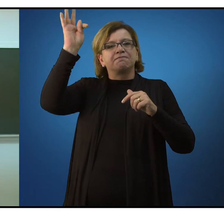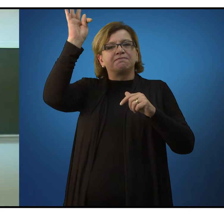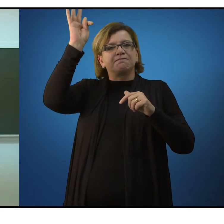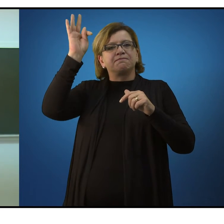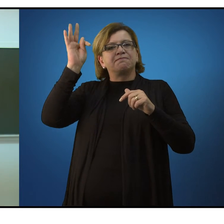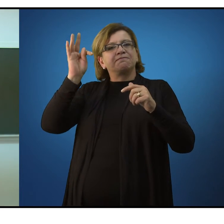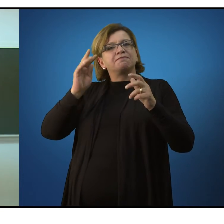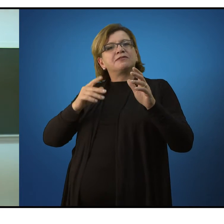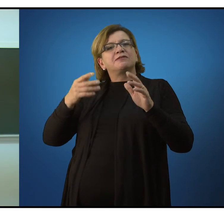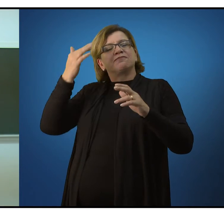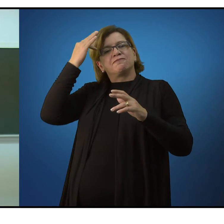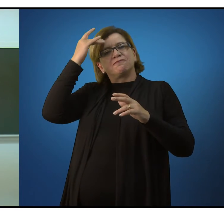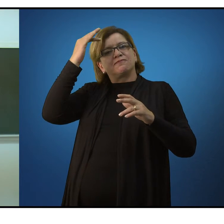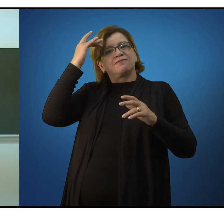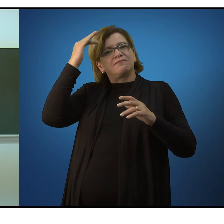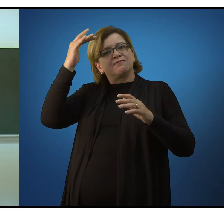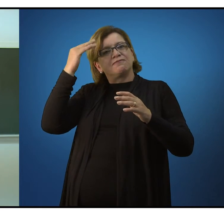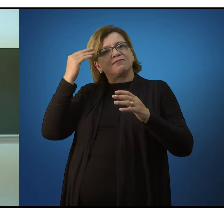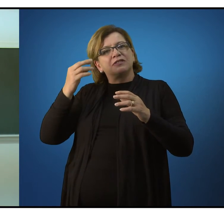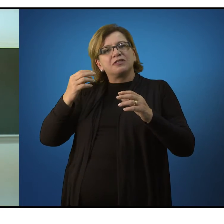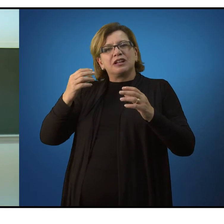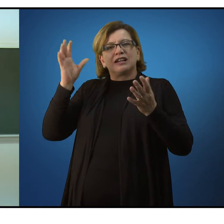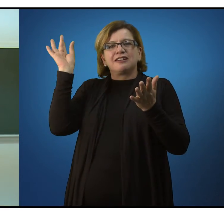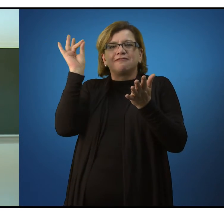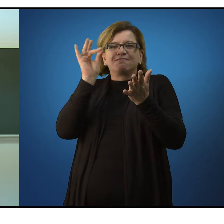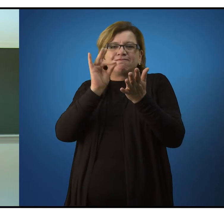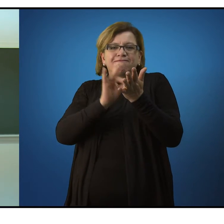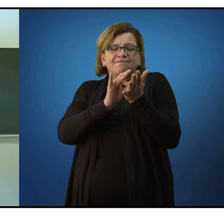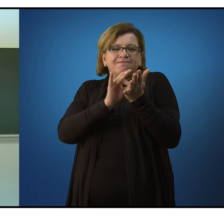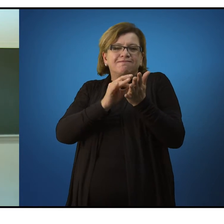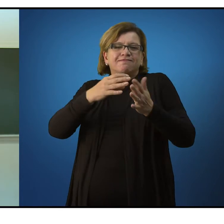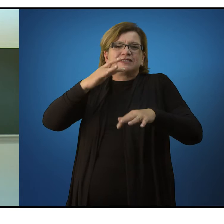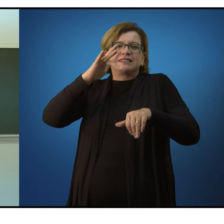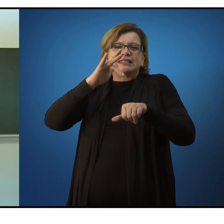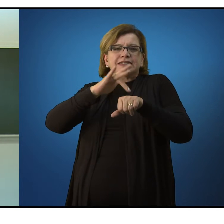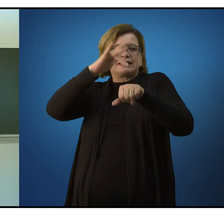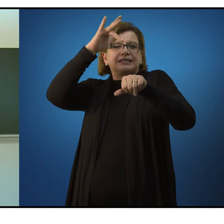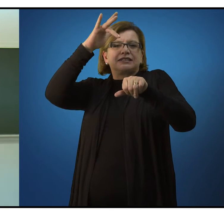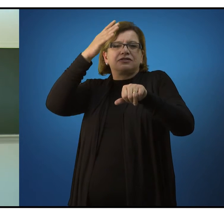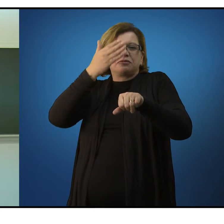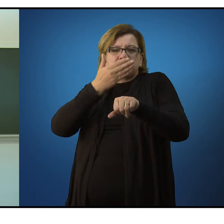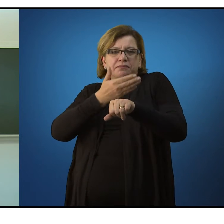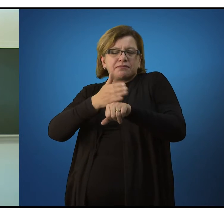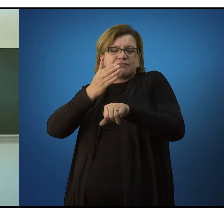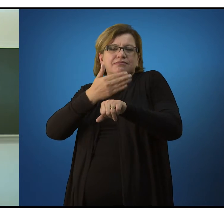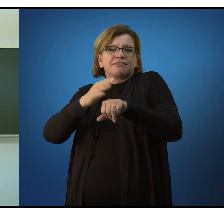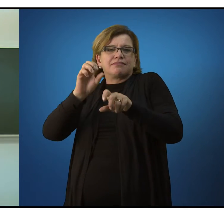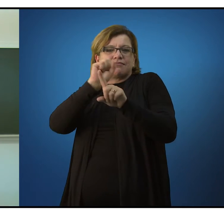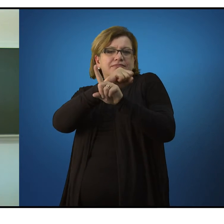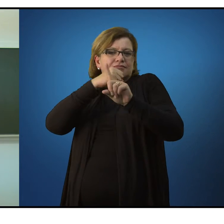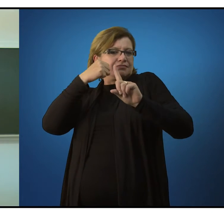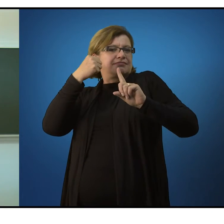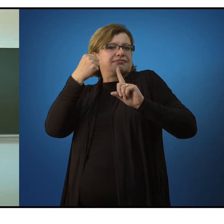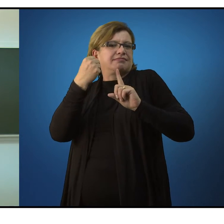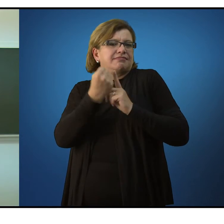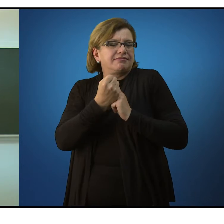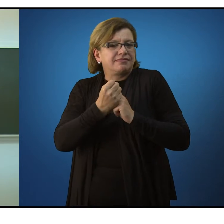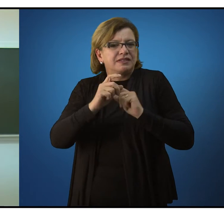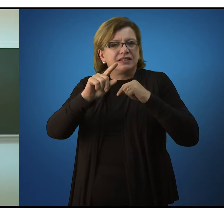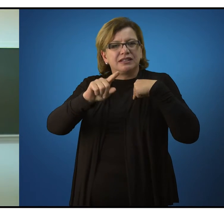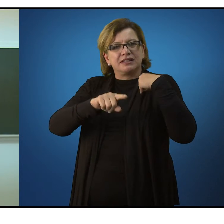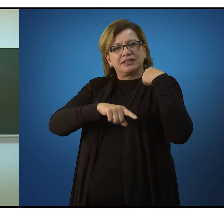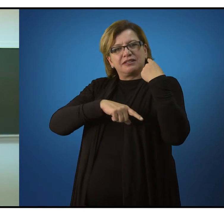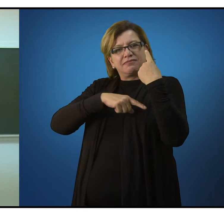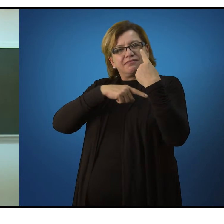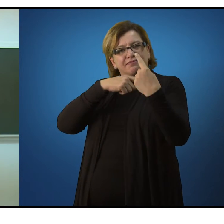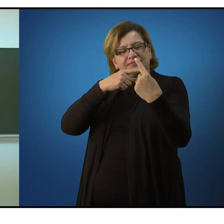epistemológico de filosofia, com a realidade sensível, com a realidade prática da sociedade. Então, a segunda fase